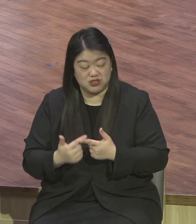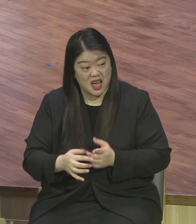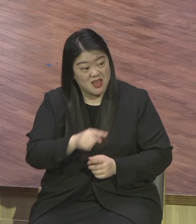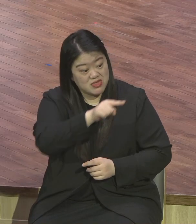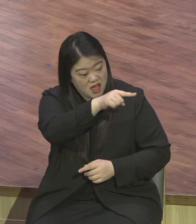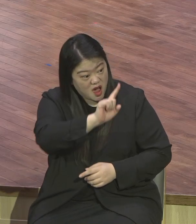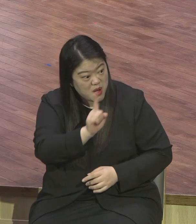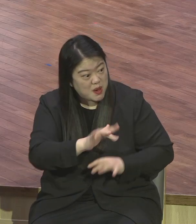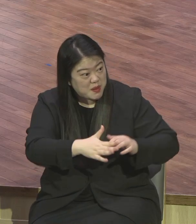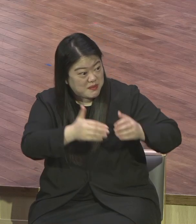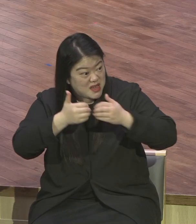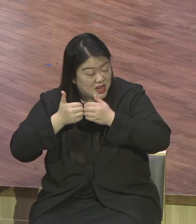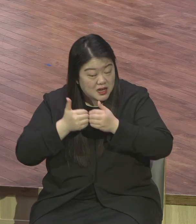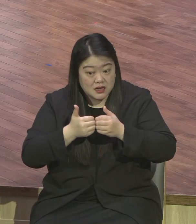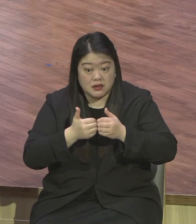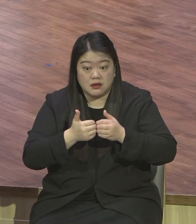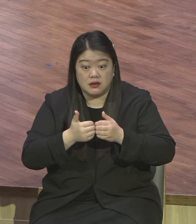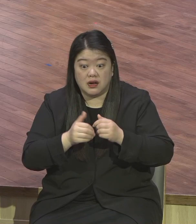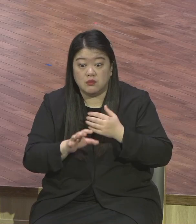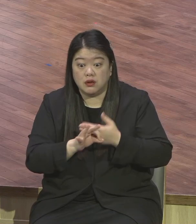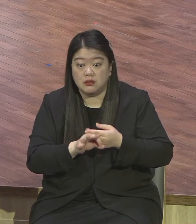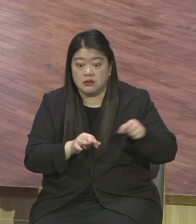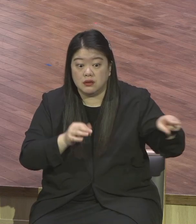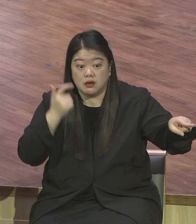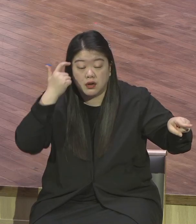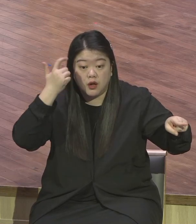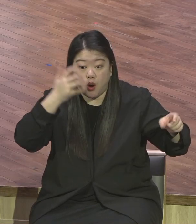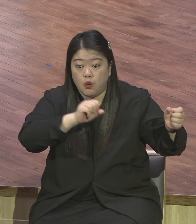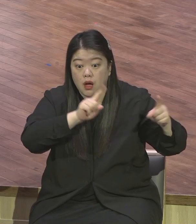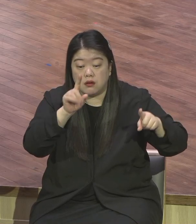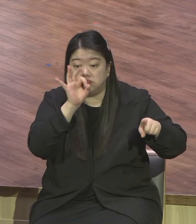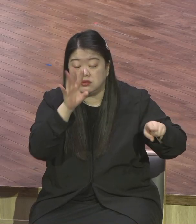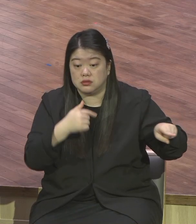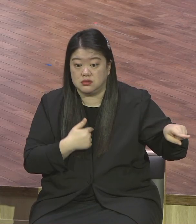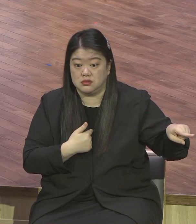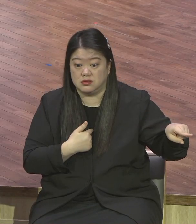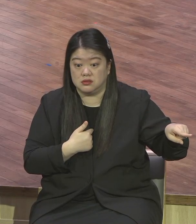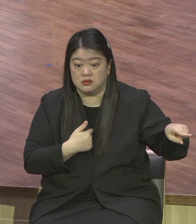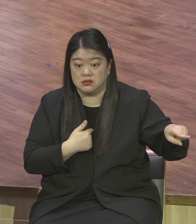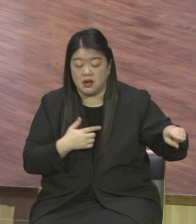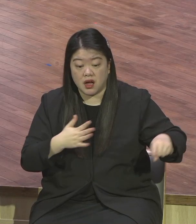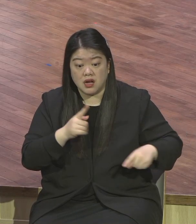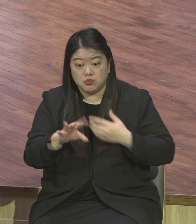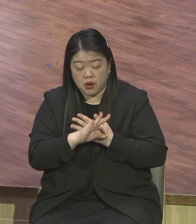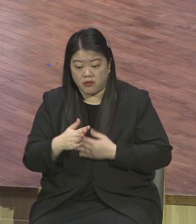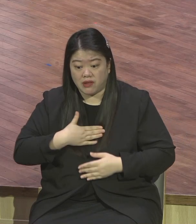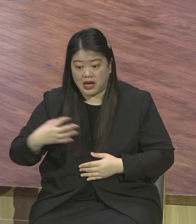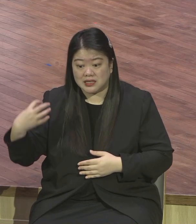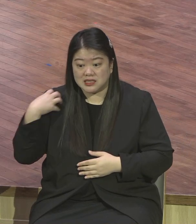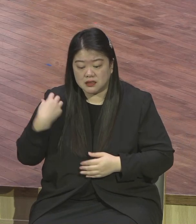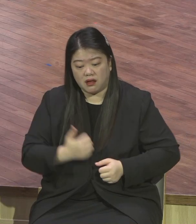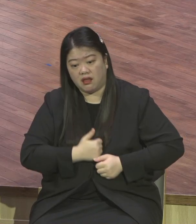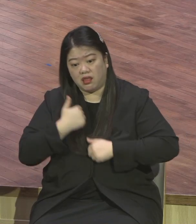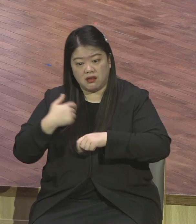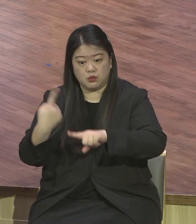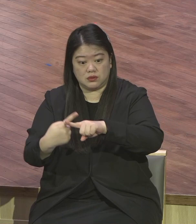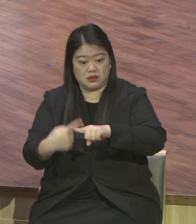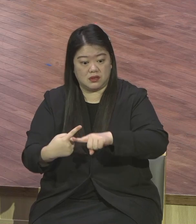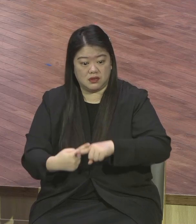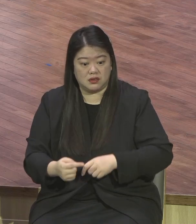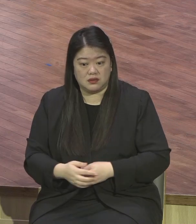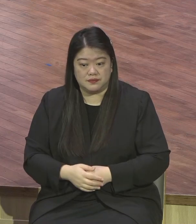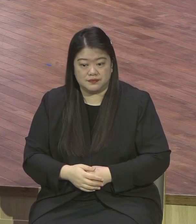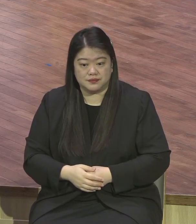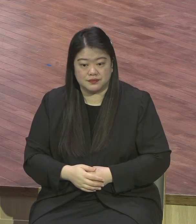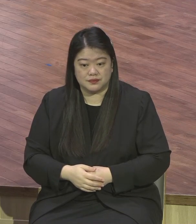자비란 말은 아주 오래 묵은 포도주를 준다는 말에서 나온 말이에요. 이 말은 가장 좋은 것을